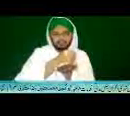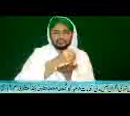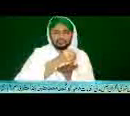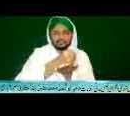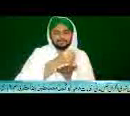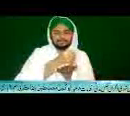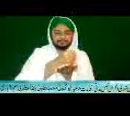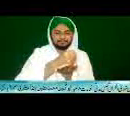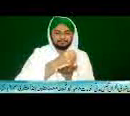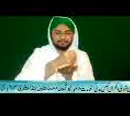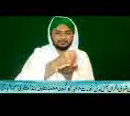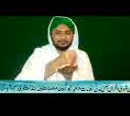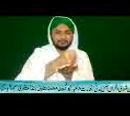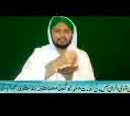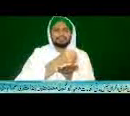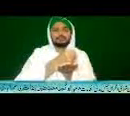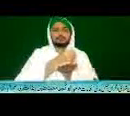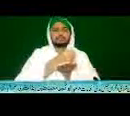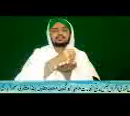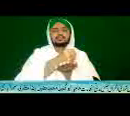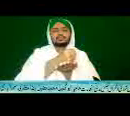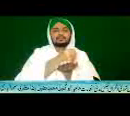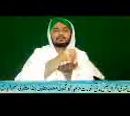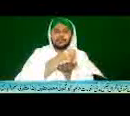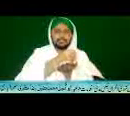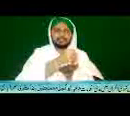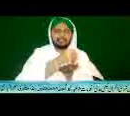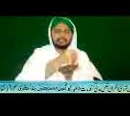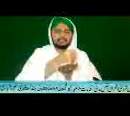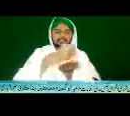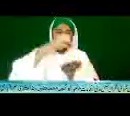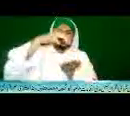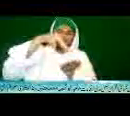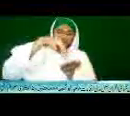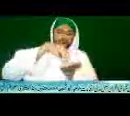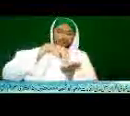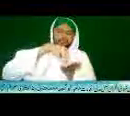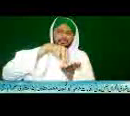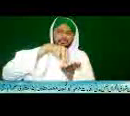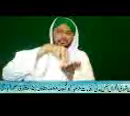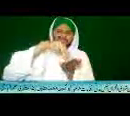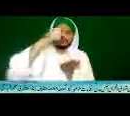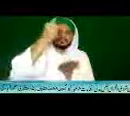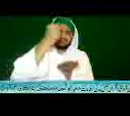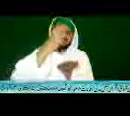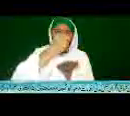دیجیے تو یہ ہوا بیٹھنا. کھڑا ہونا،